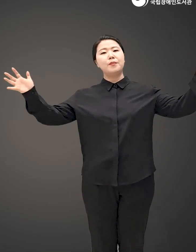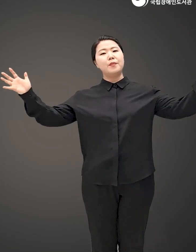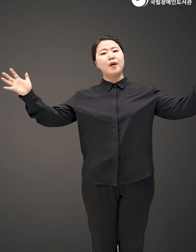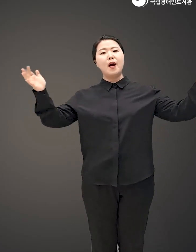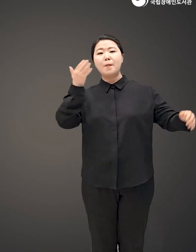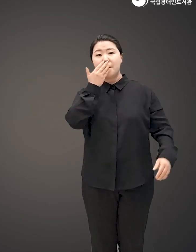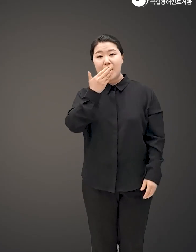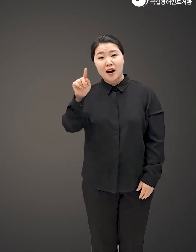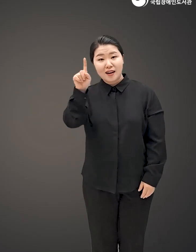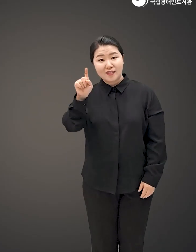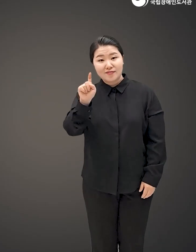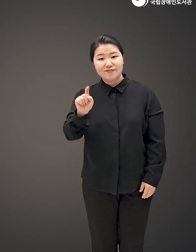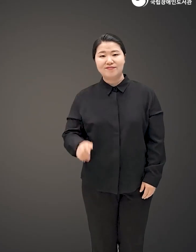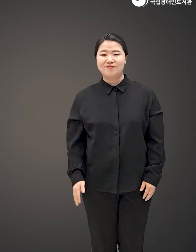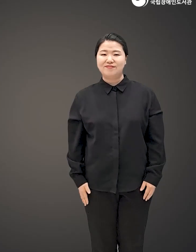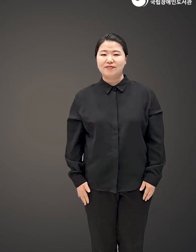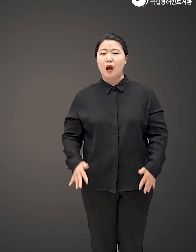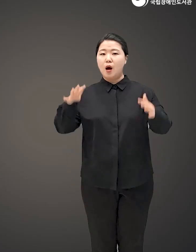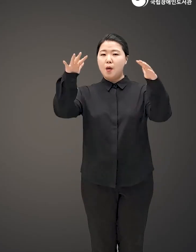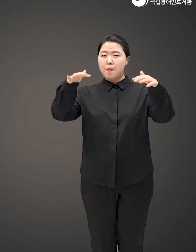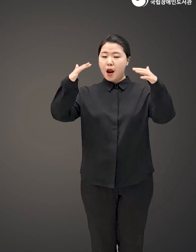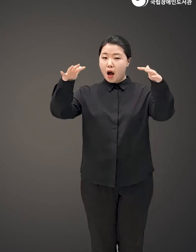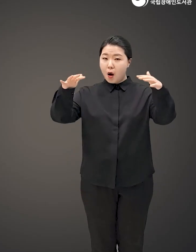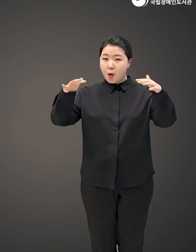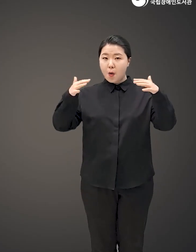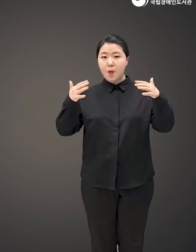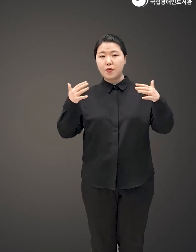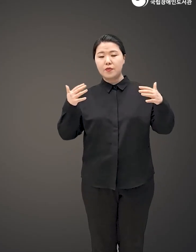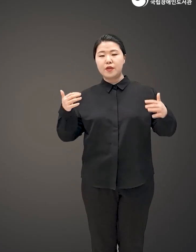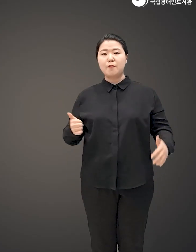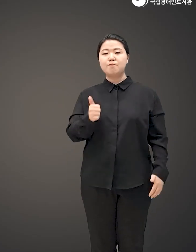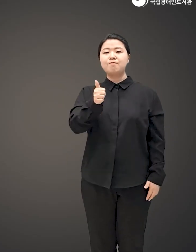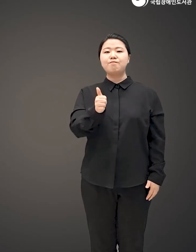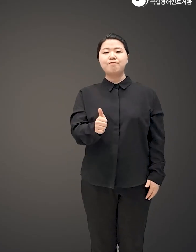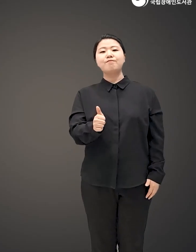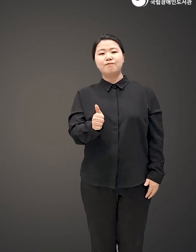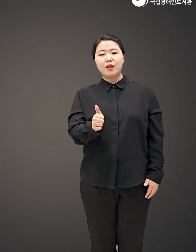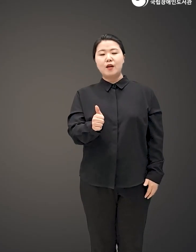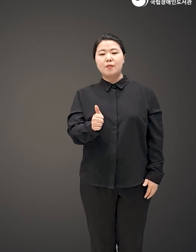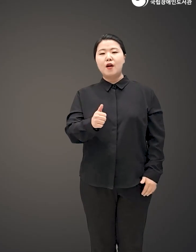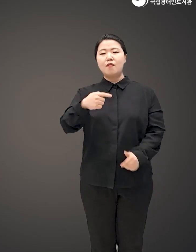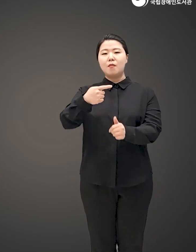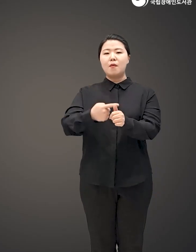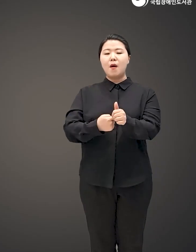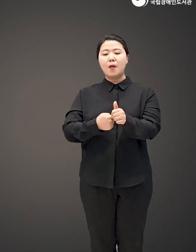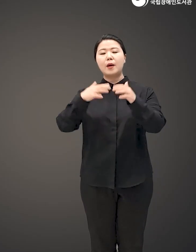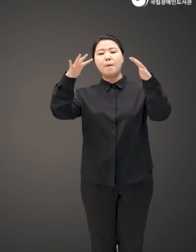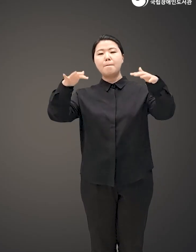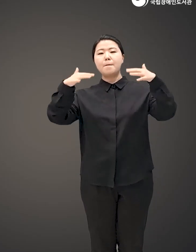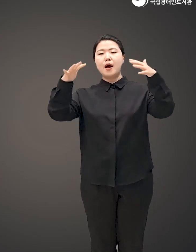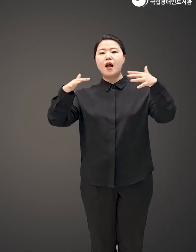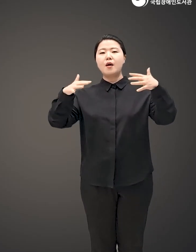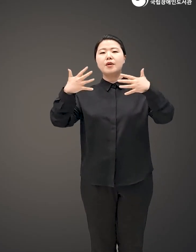팔로 잡을 수 있을까요? 바람이 불어오는 곳 앞에 서 있으면 저절로 바람이 나한테 안겨오는